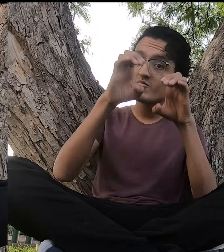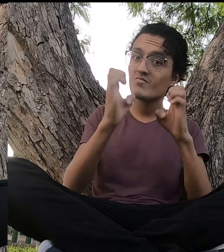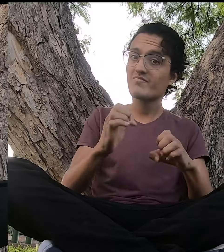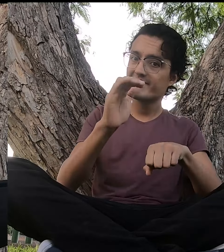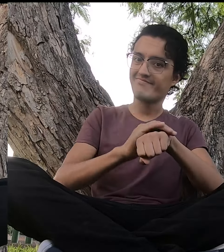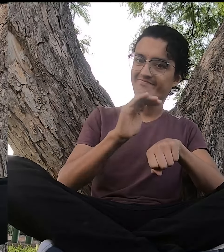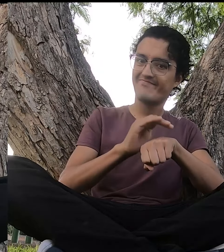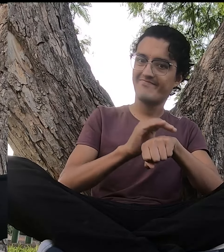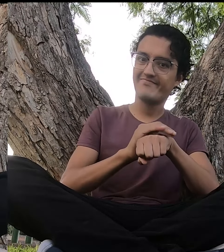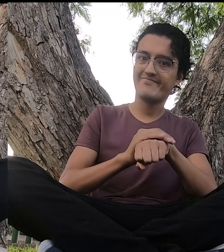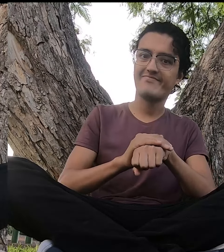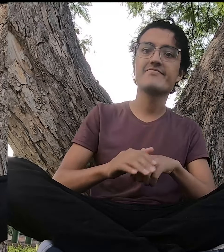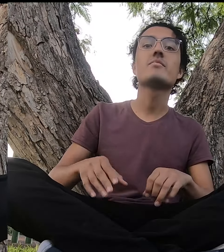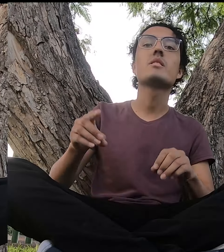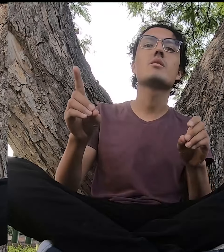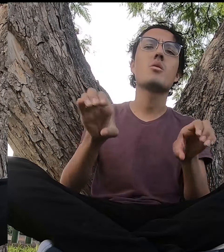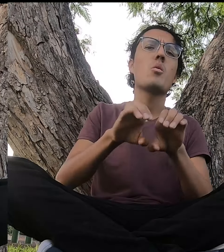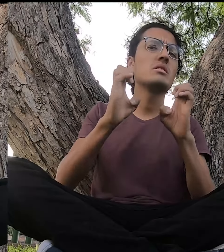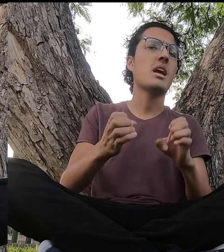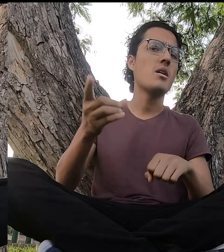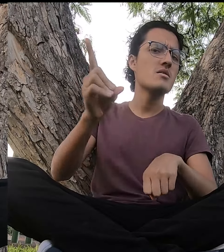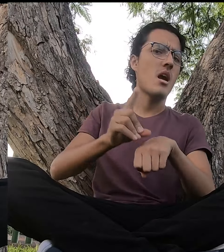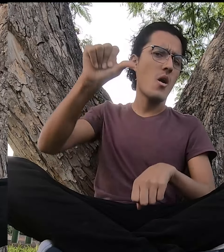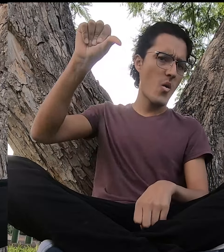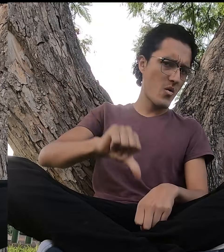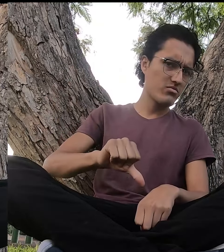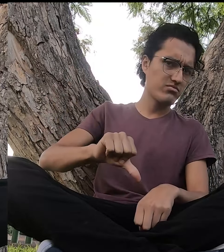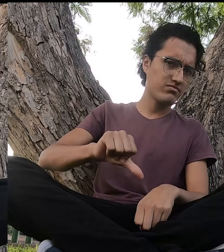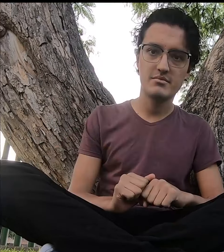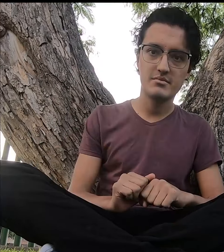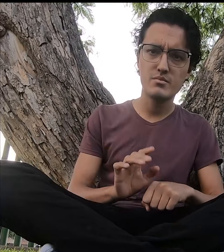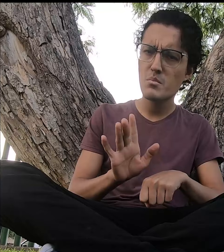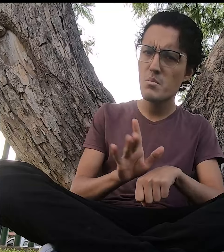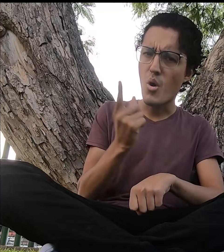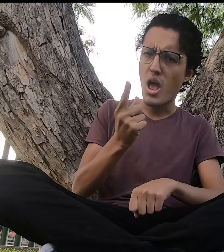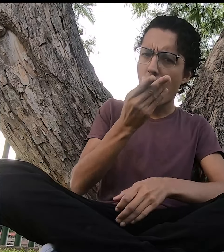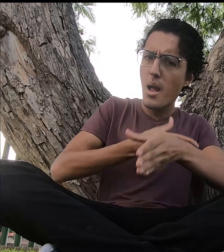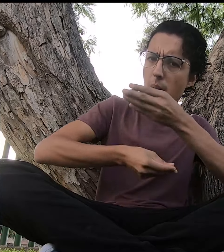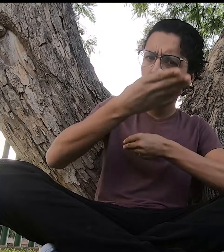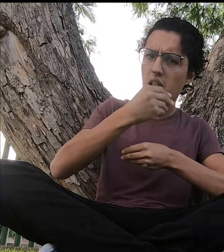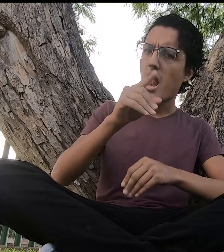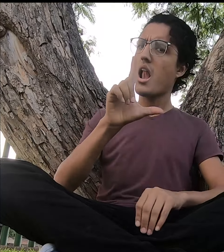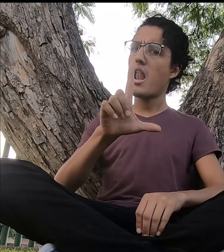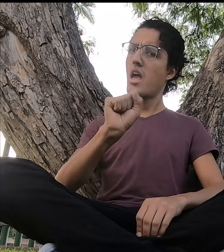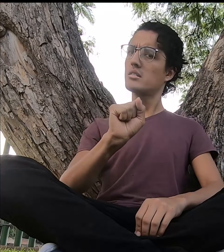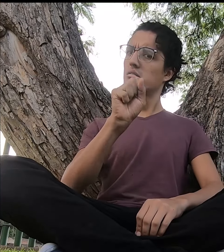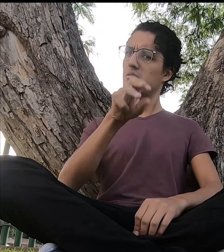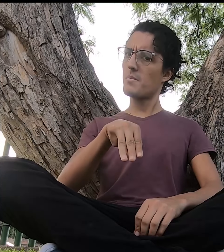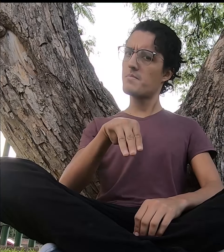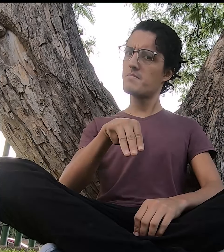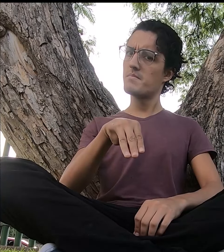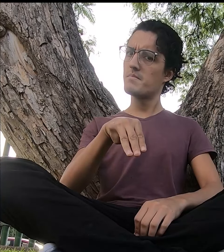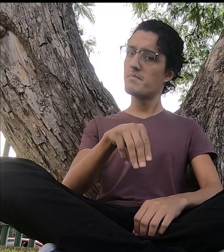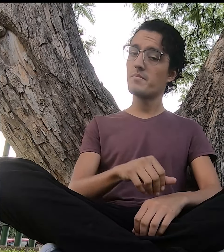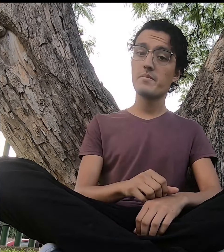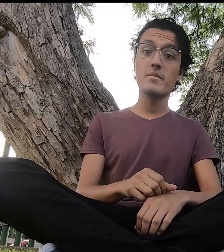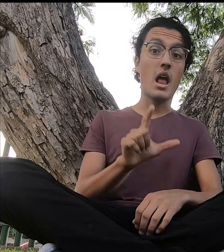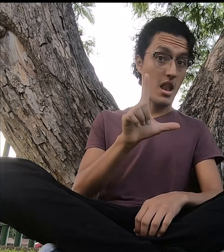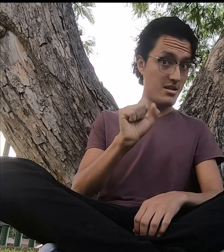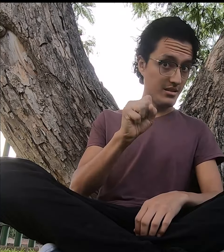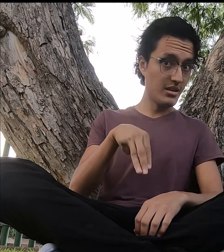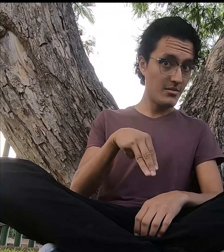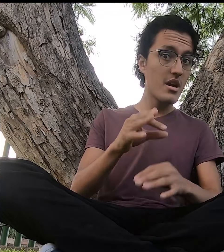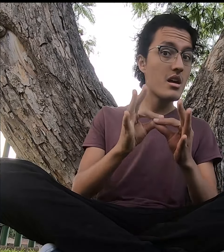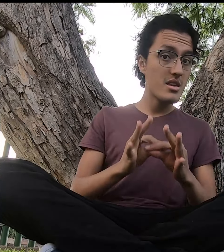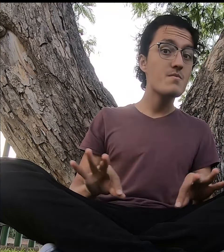Hola, ¿qué tal amigos míos? ¿Cómo les está yendo el día de hoy? ¿Por qué aprender lengua de señas mexicana? La